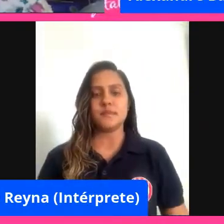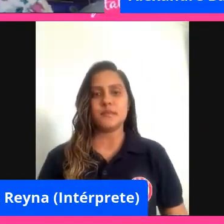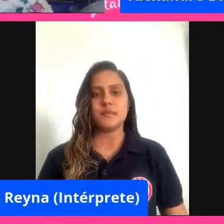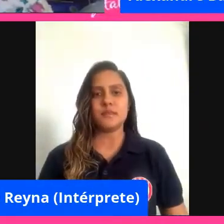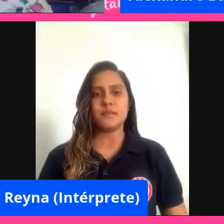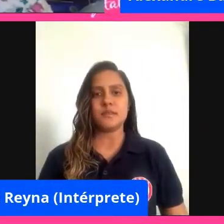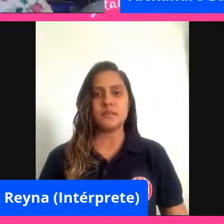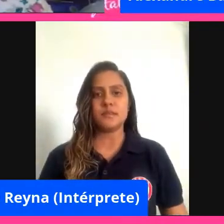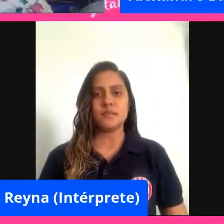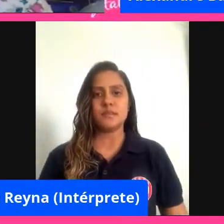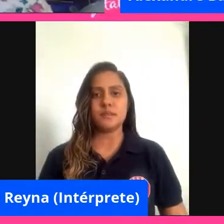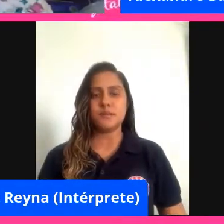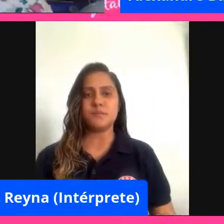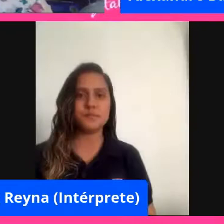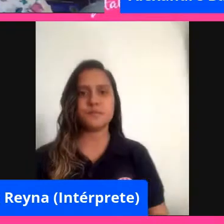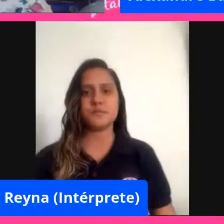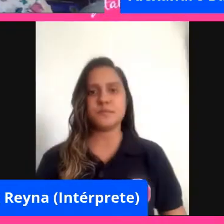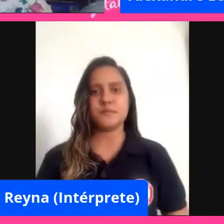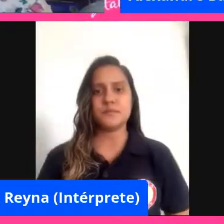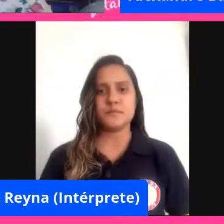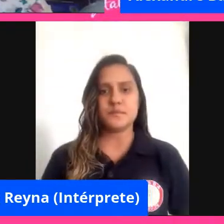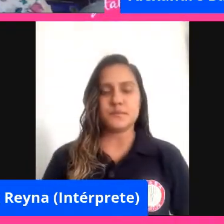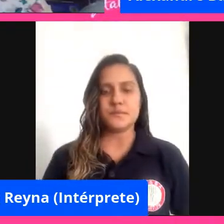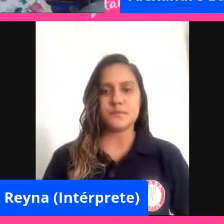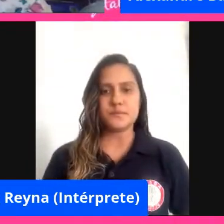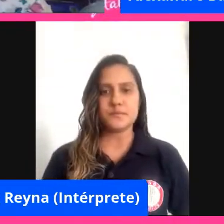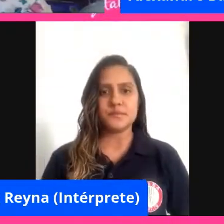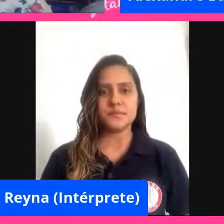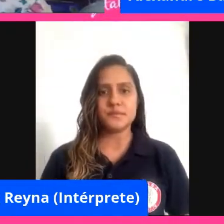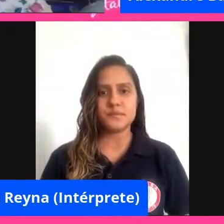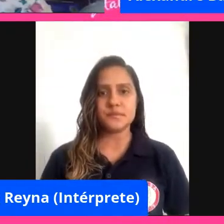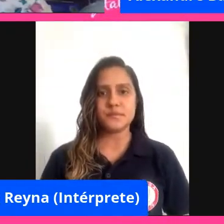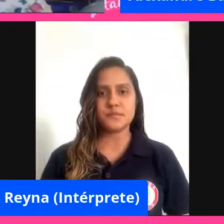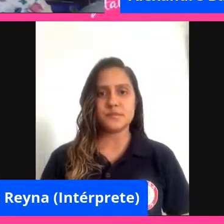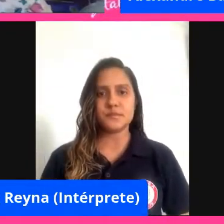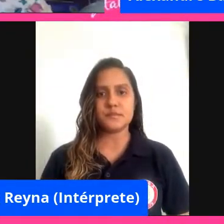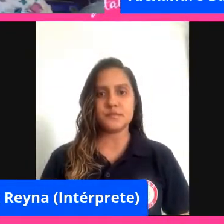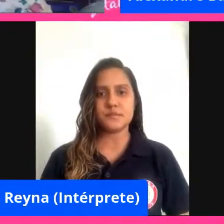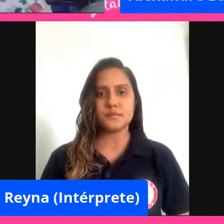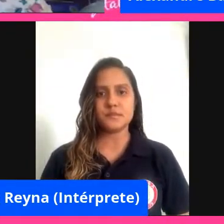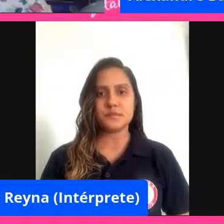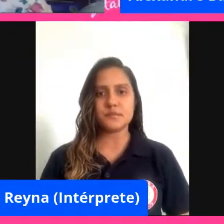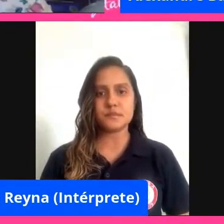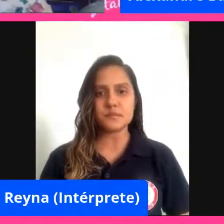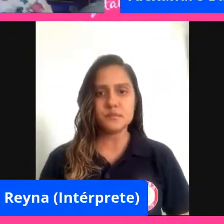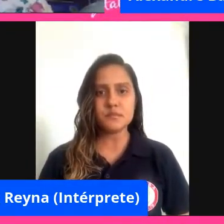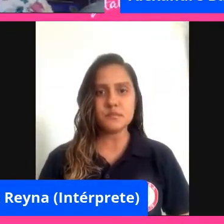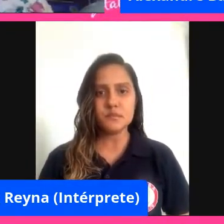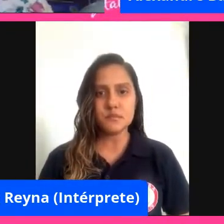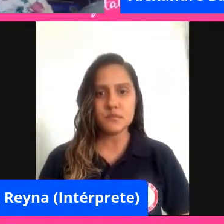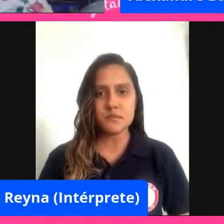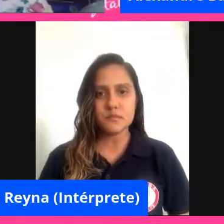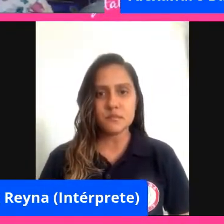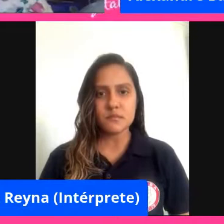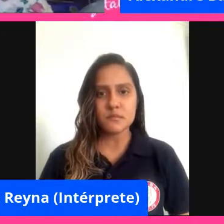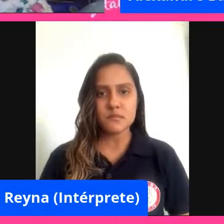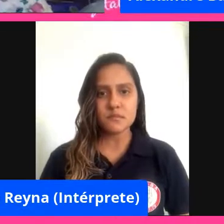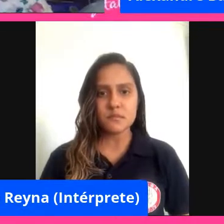É. Achei ótimo. Tainá, o Tainá Thaís está aqui na sala, não tá?